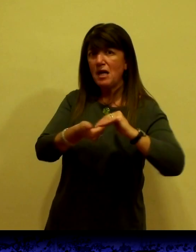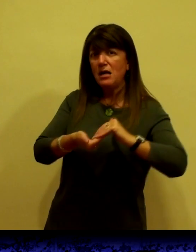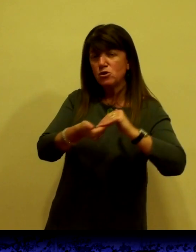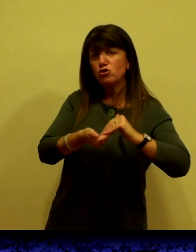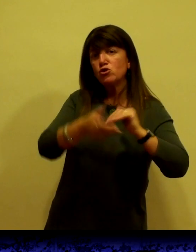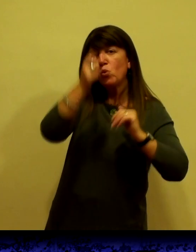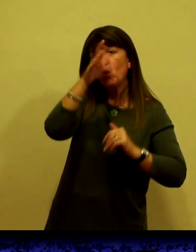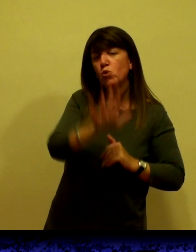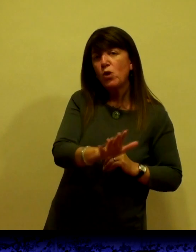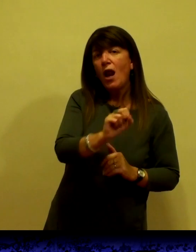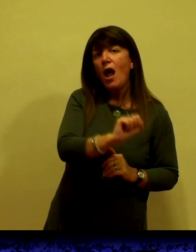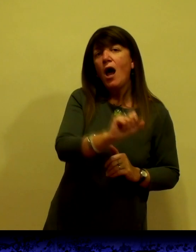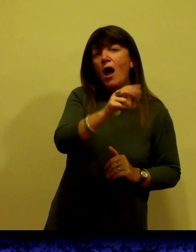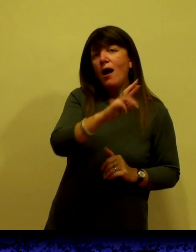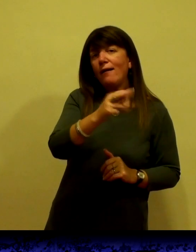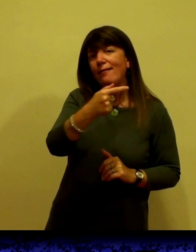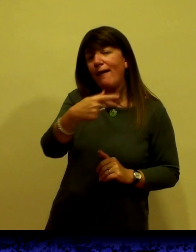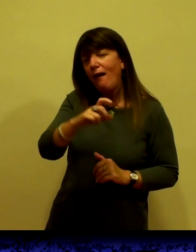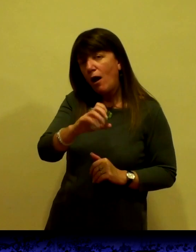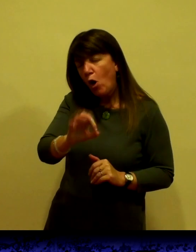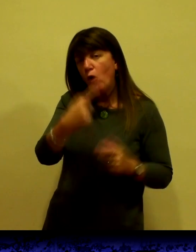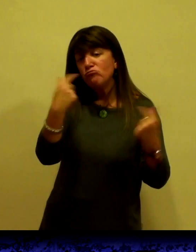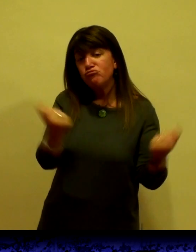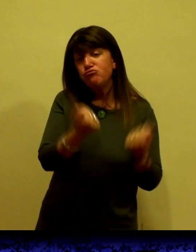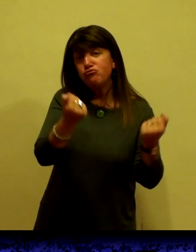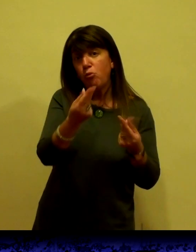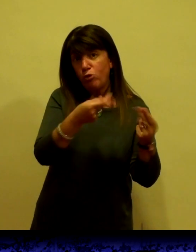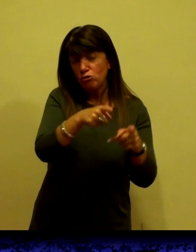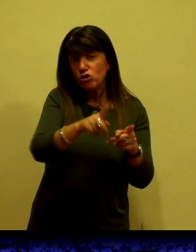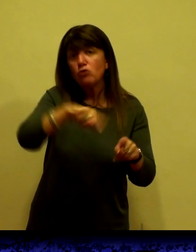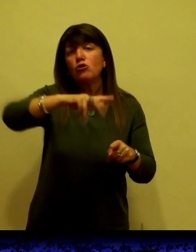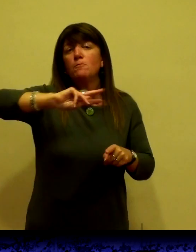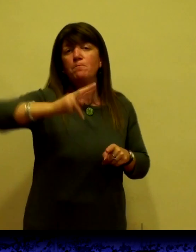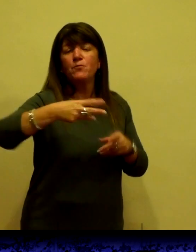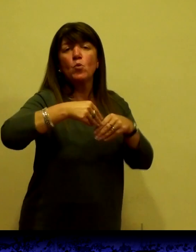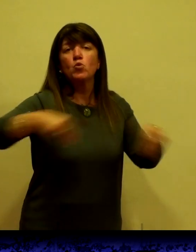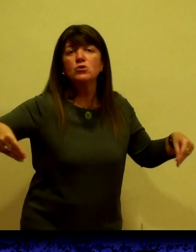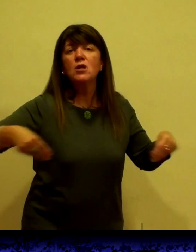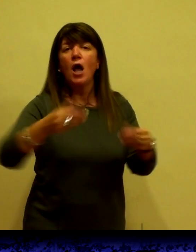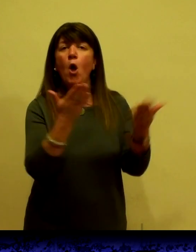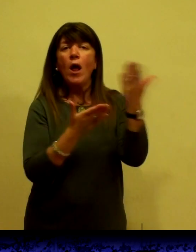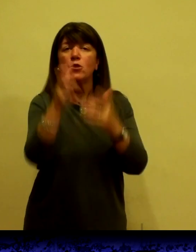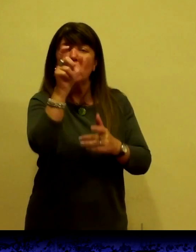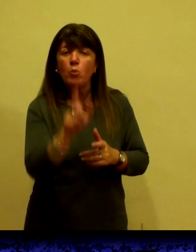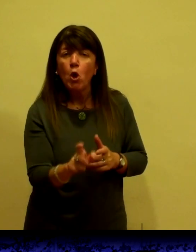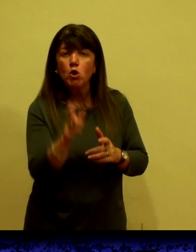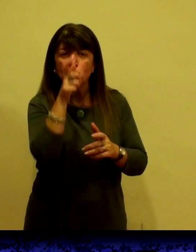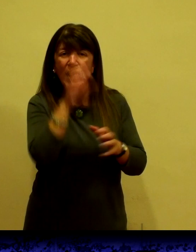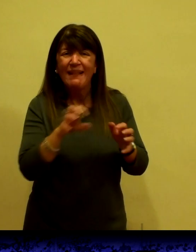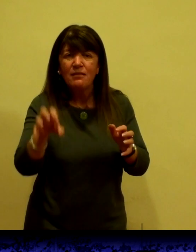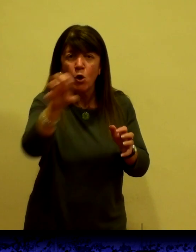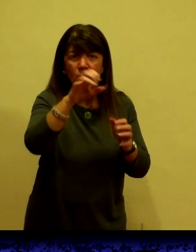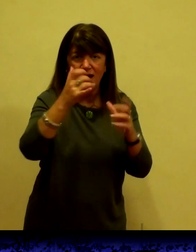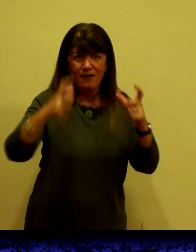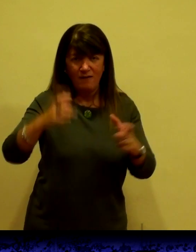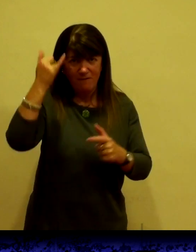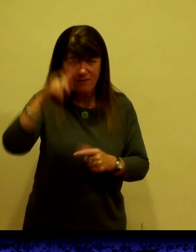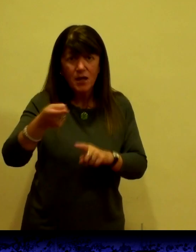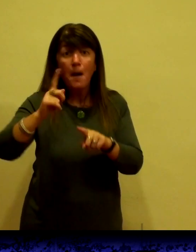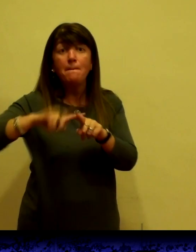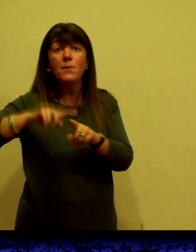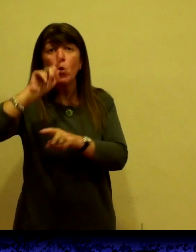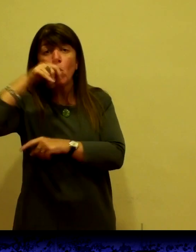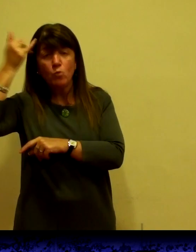Arteco, che è promotrice e curatrice del progetto, il Museo di Antropologia ed Etnografia dell'Università di Torino e la Città di